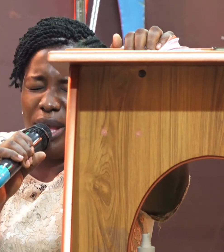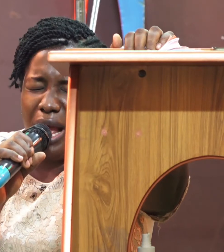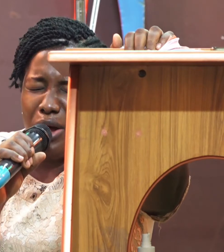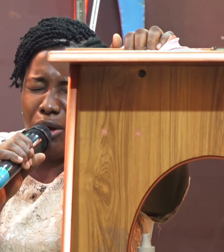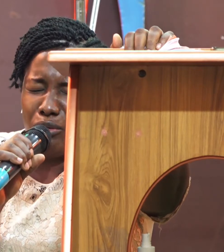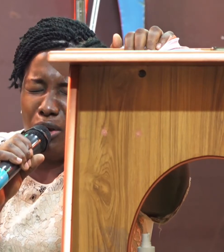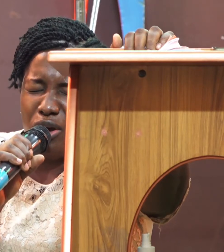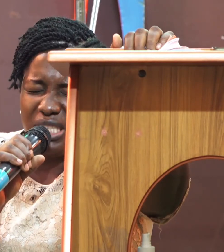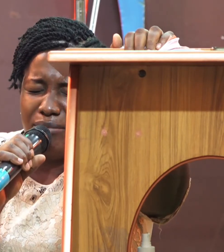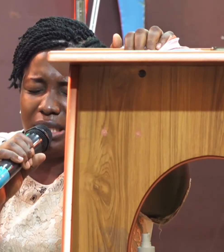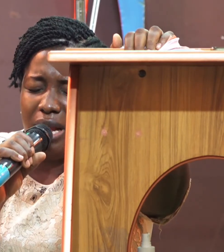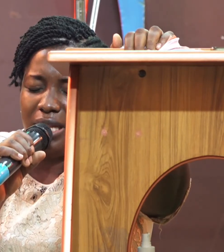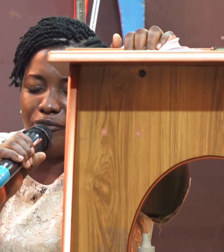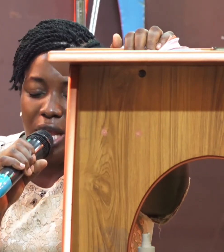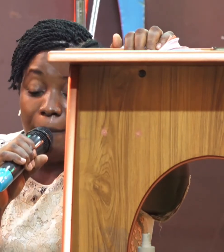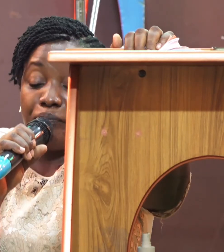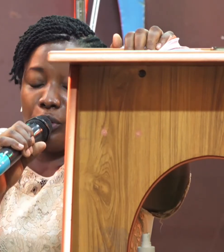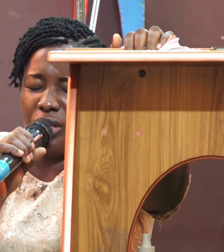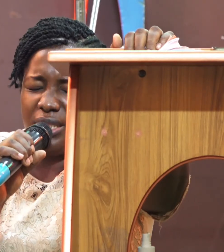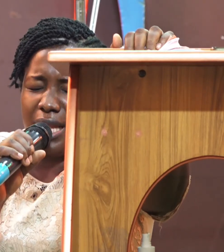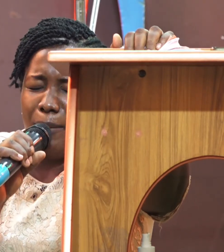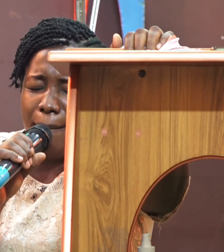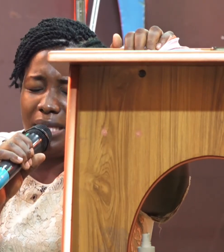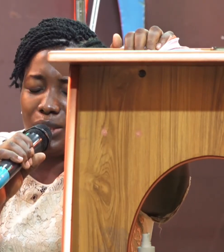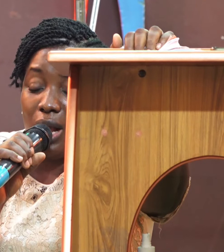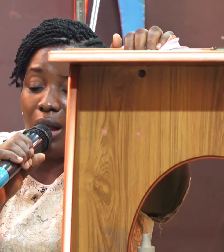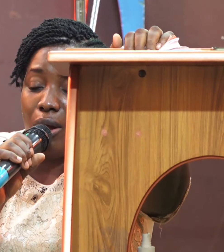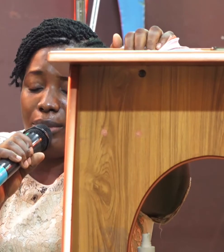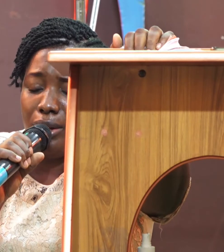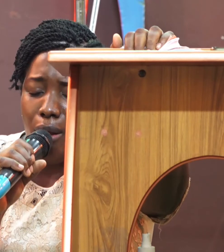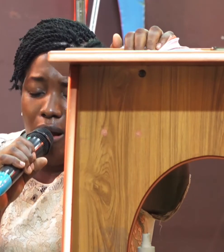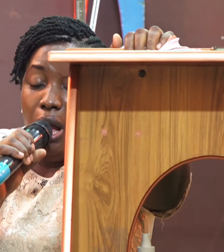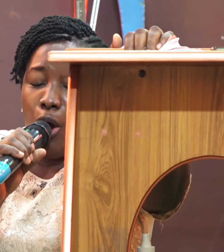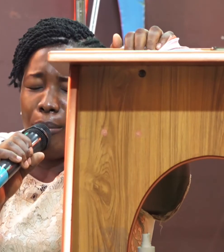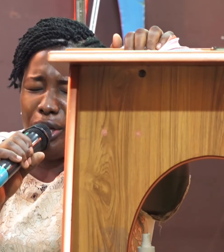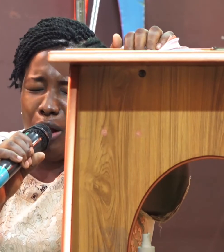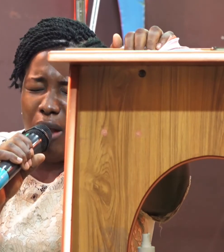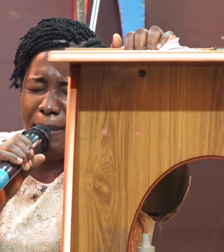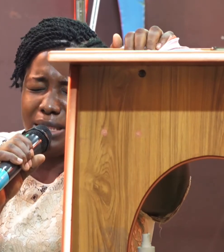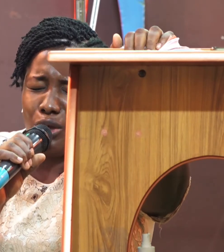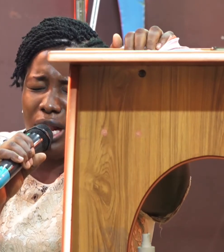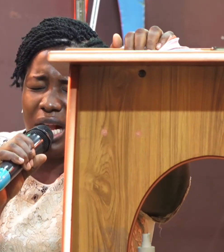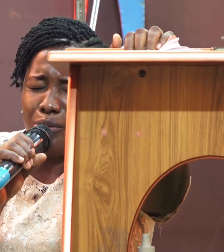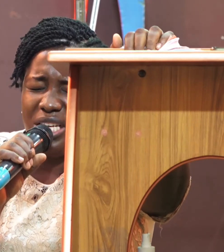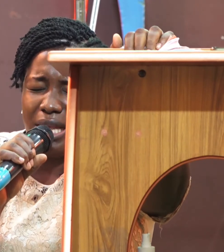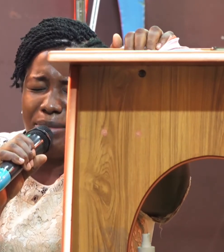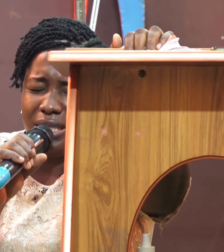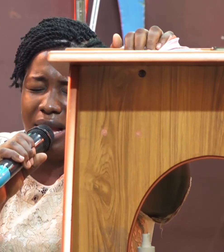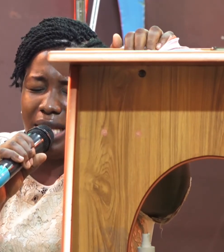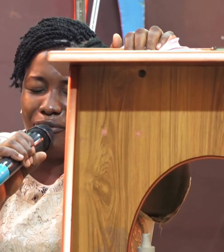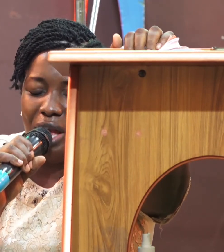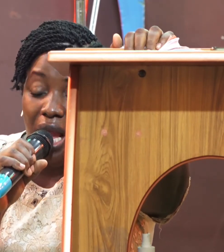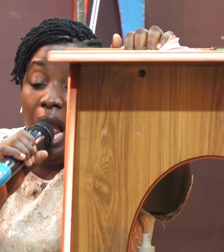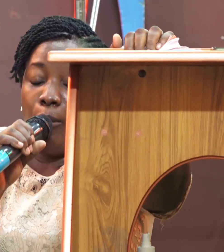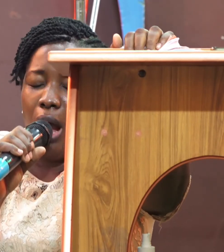O kubera woko kulongo se mitima jafe. Tuyise mama soka go mliro. O mliro kwa masoko leka kuite